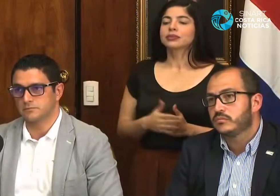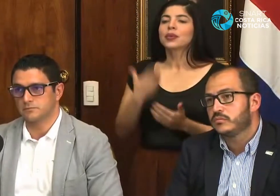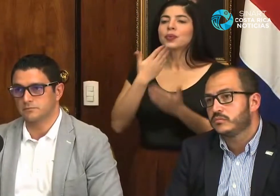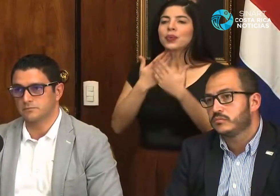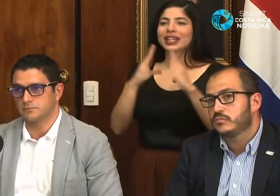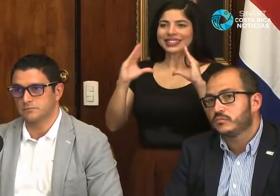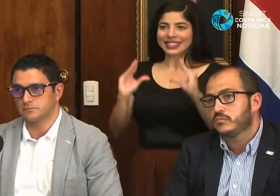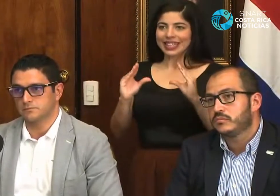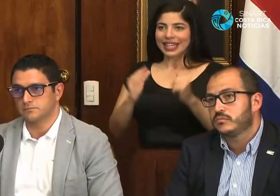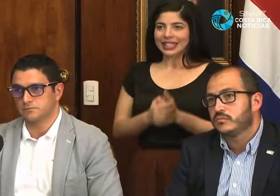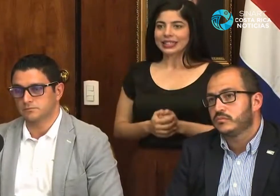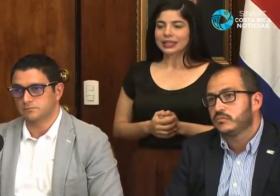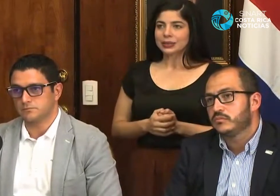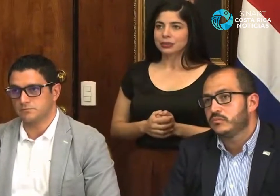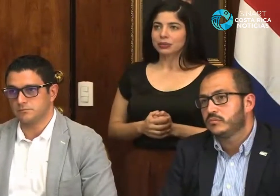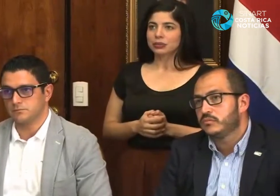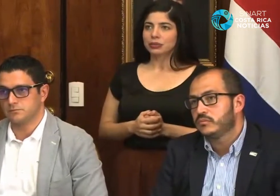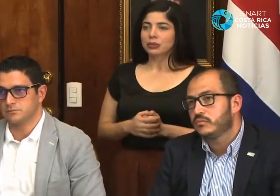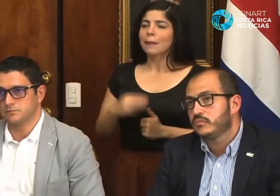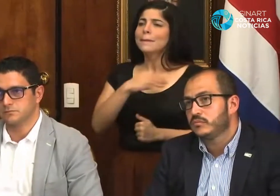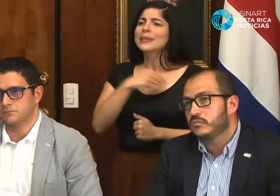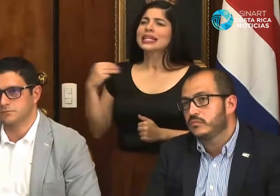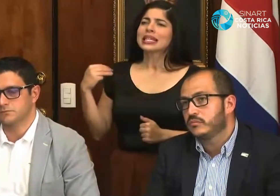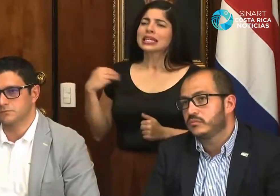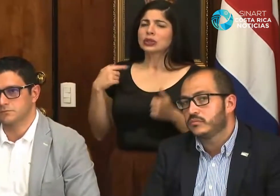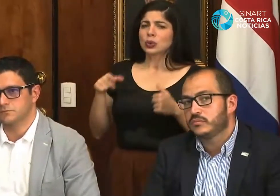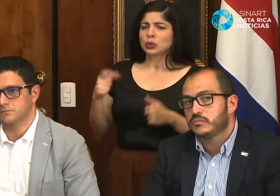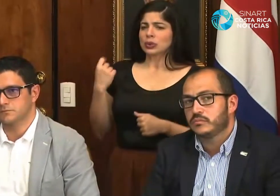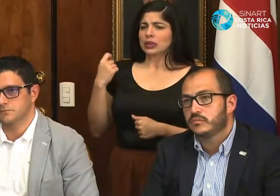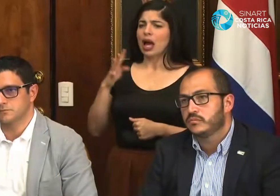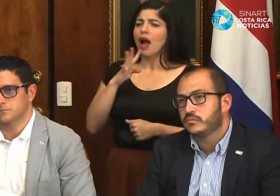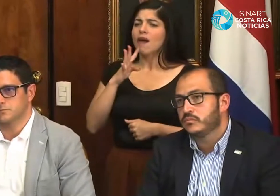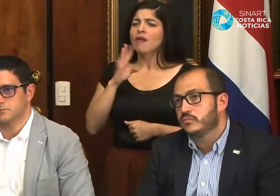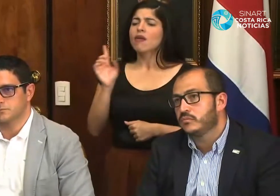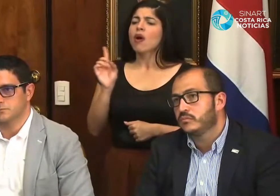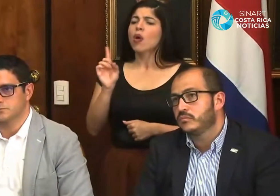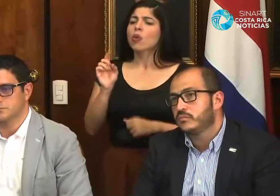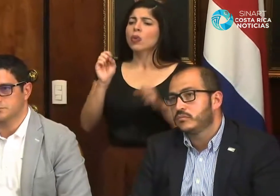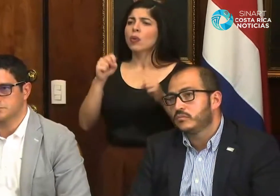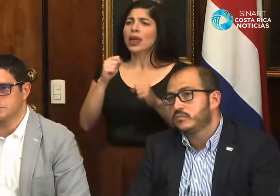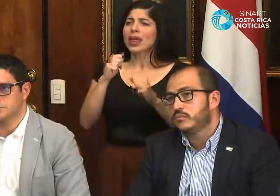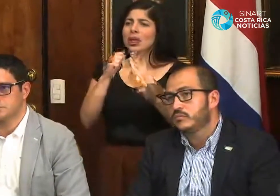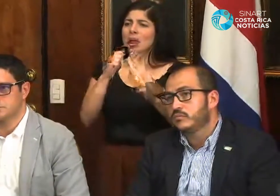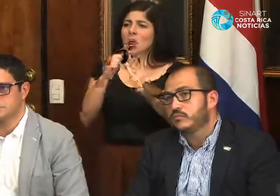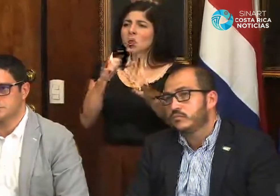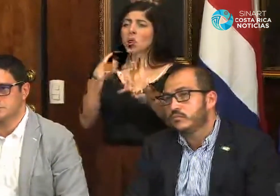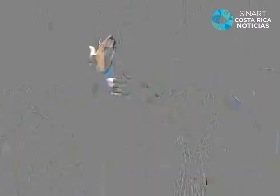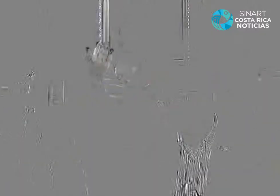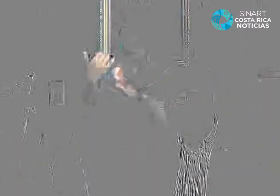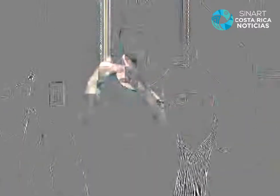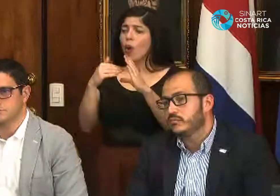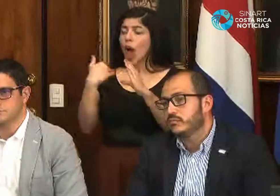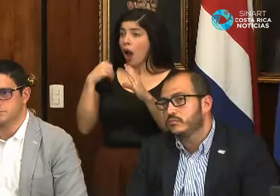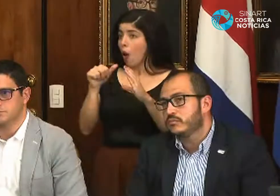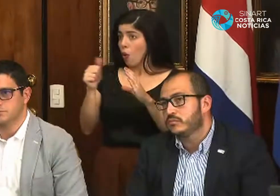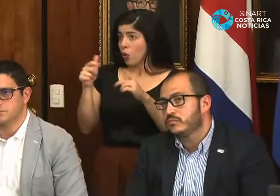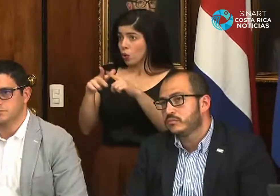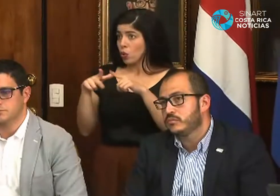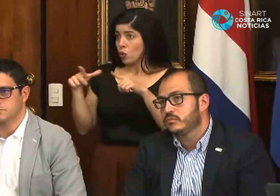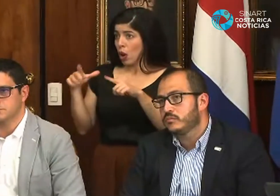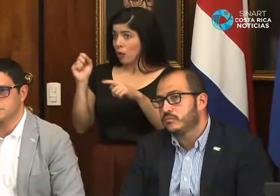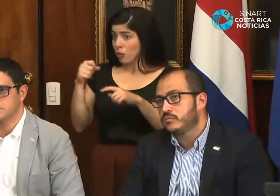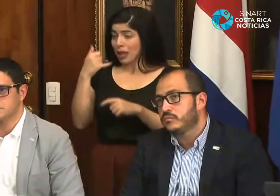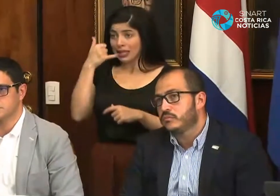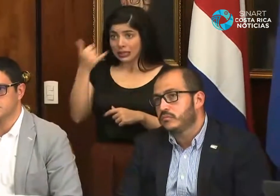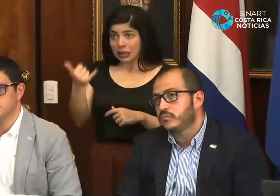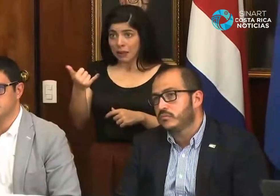Buenas tardes. Ministro, ahora se habla de dónde se podrían poner las denuncias de un correo. ¿Hay algún otro lugar que se puede